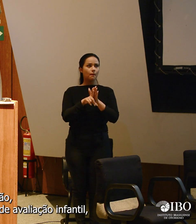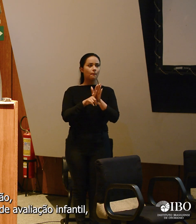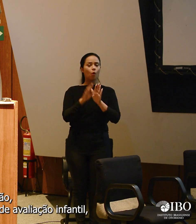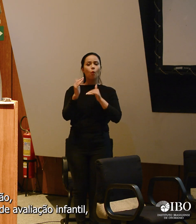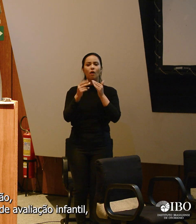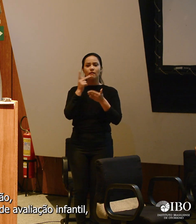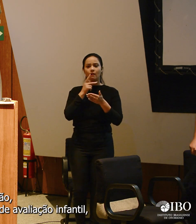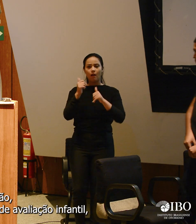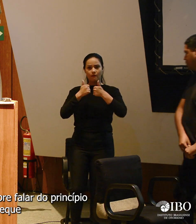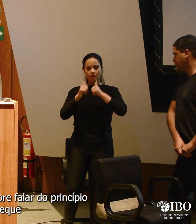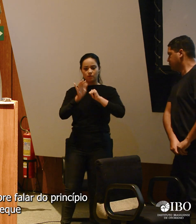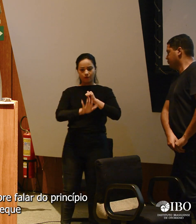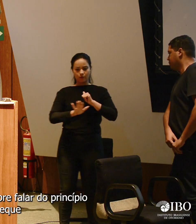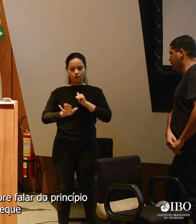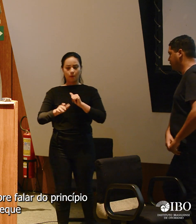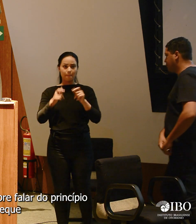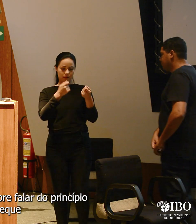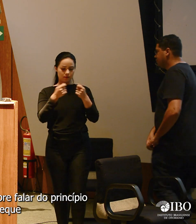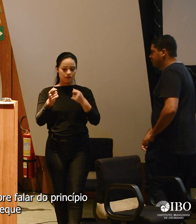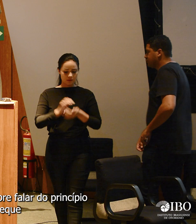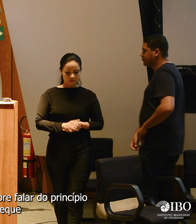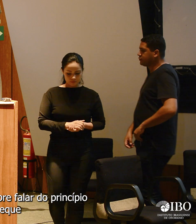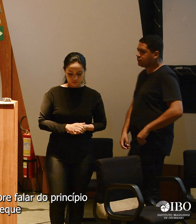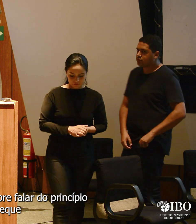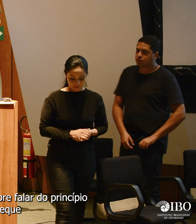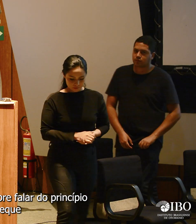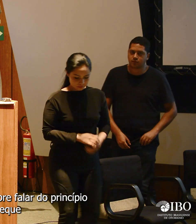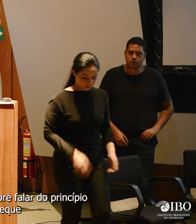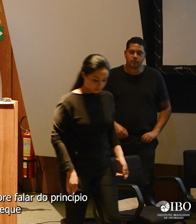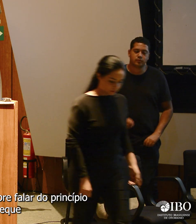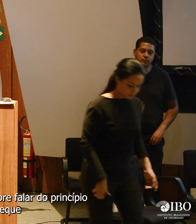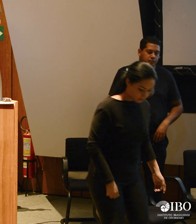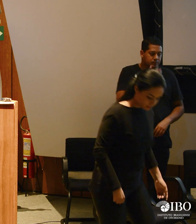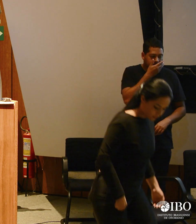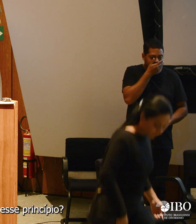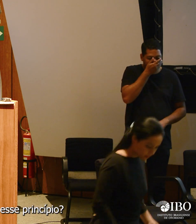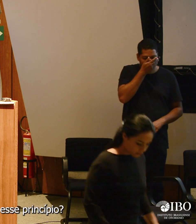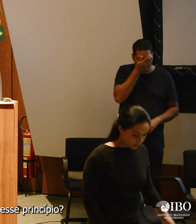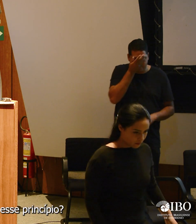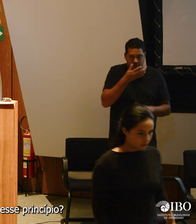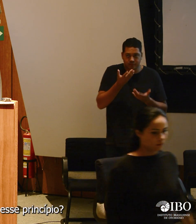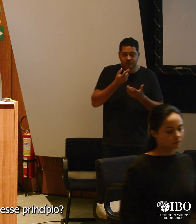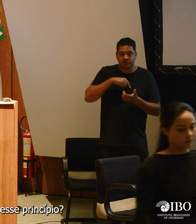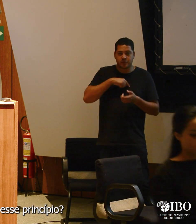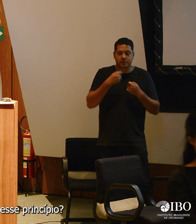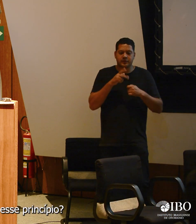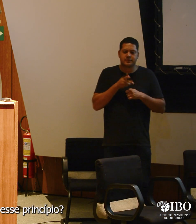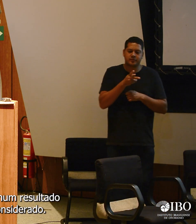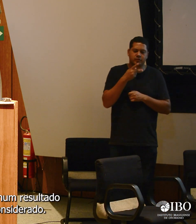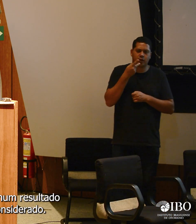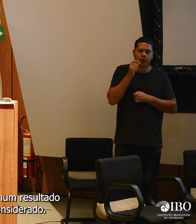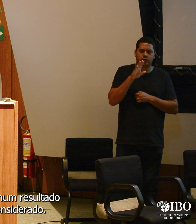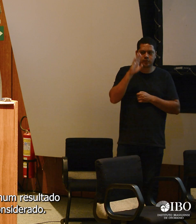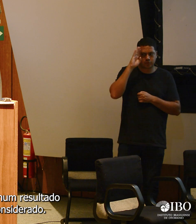gente fala de avaliação infantil, a gente precisa sempre falar do princípio cross-check. Então, o que é esse princípio?